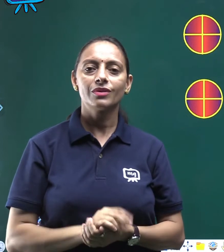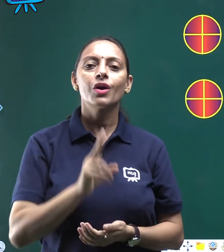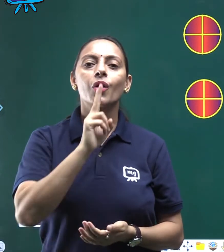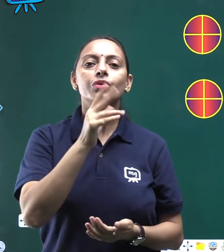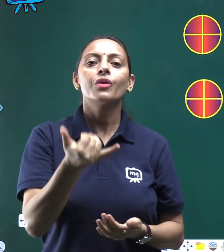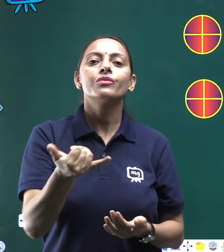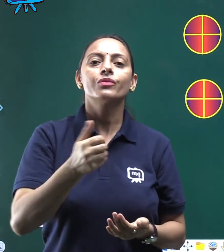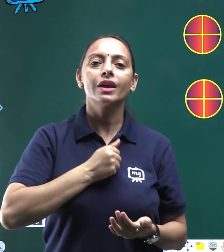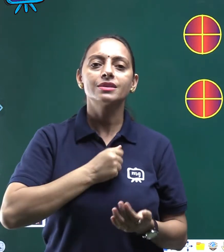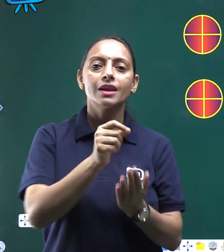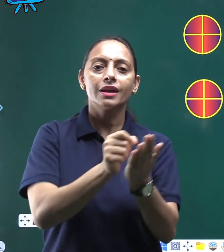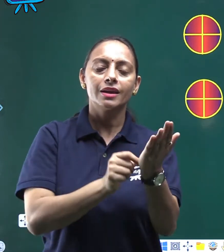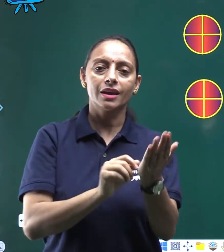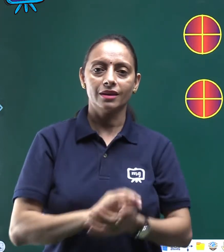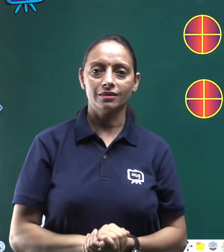कैसे लिखेंगे?